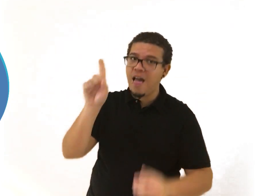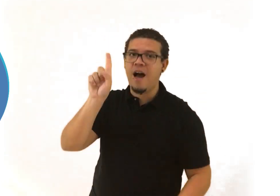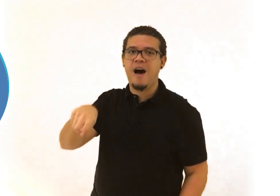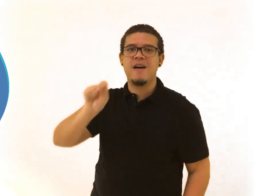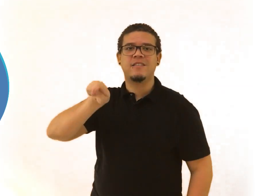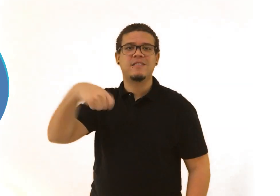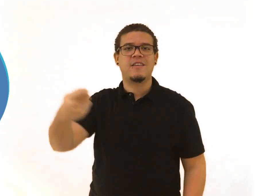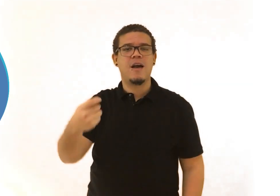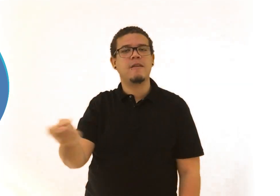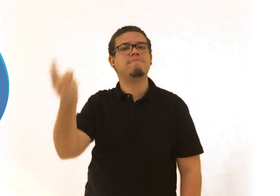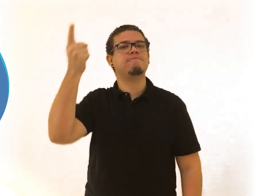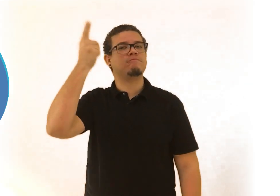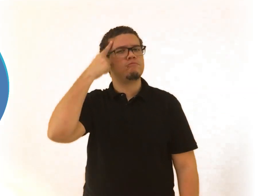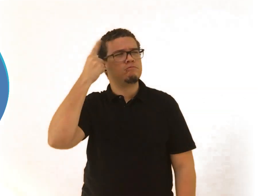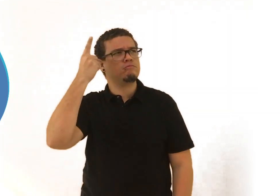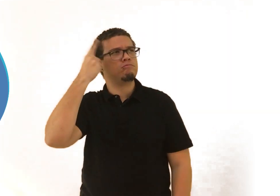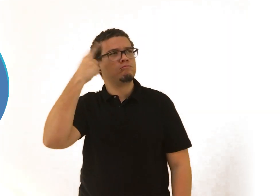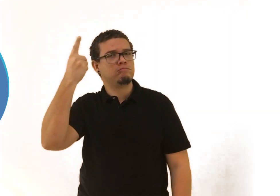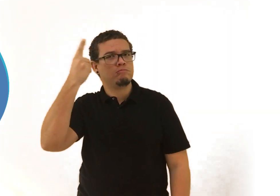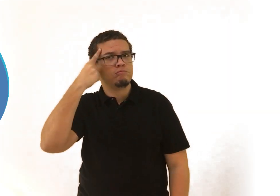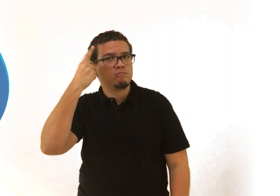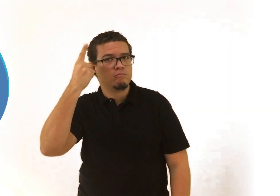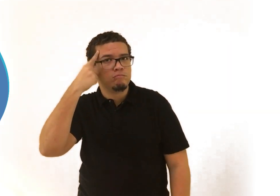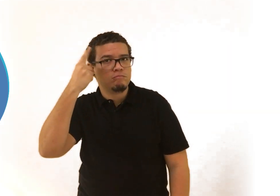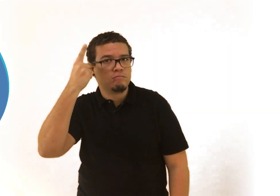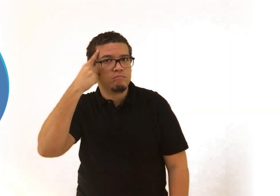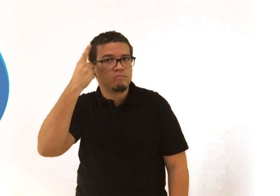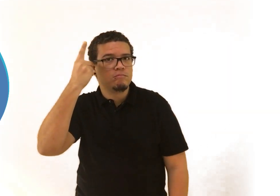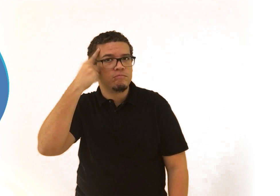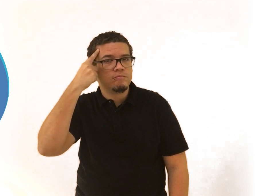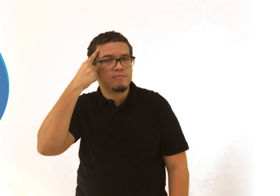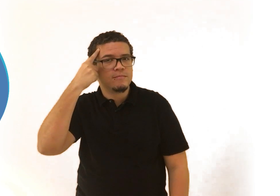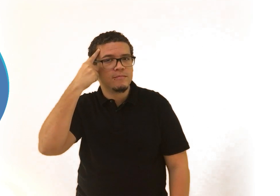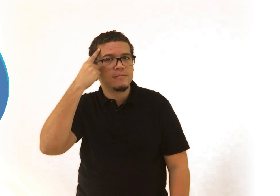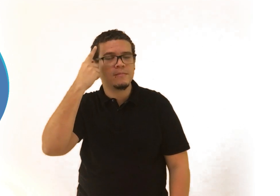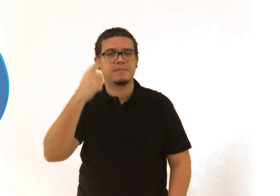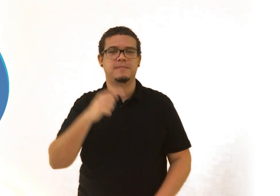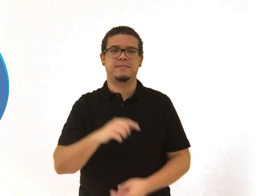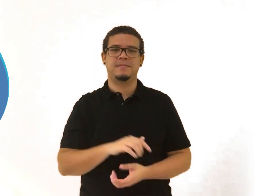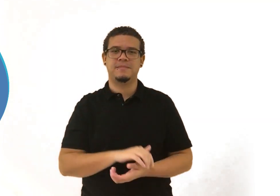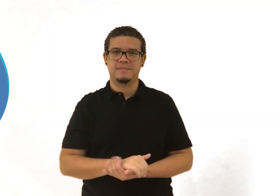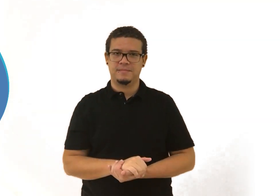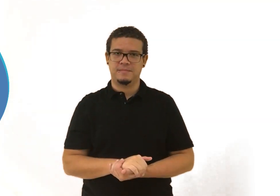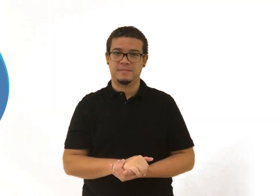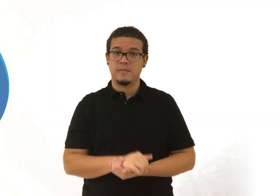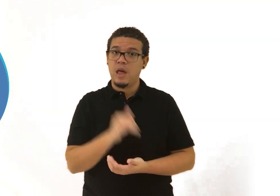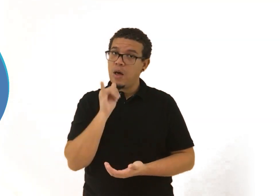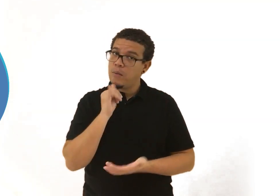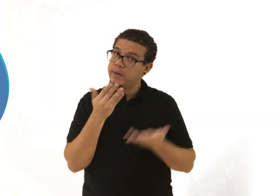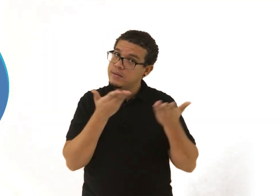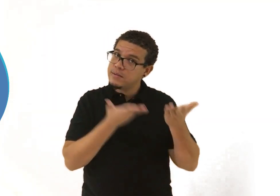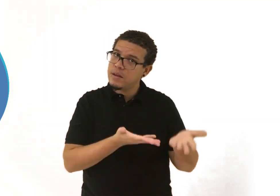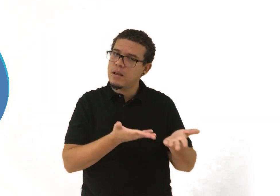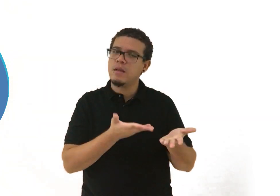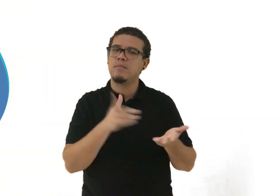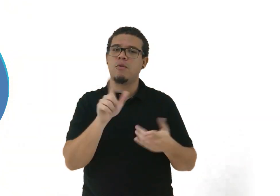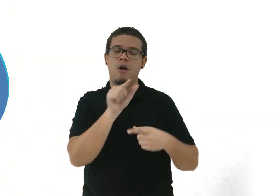Descobriram qual é o sinal? Isso, este é o sinal. Muito bem, sinal de